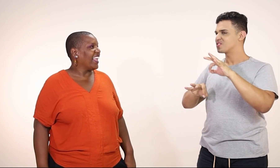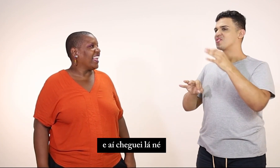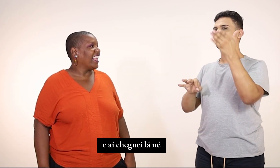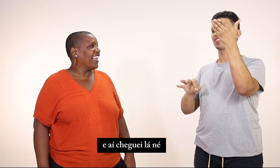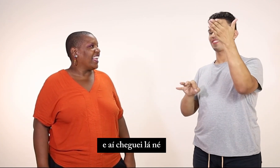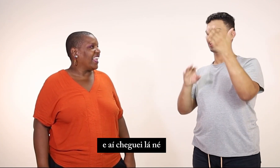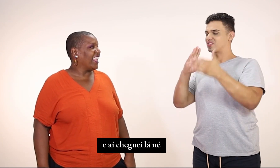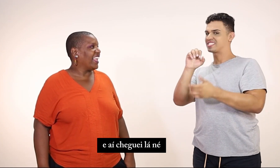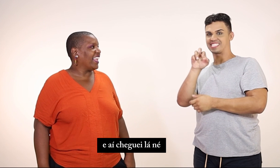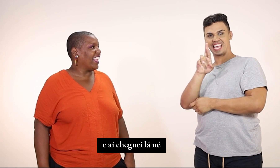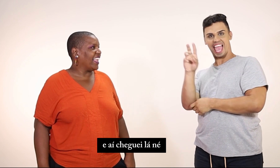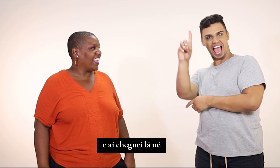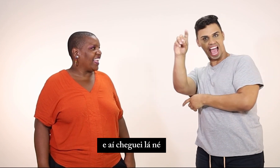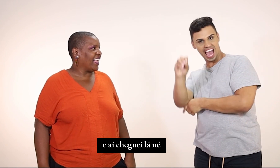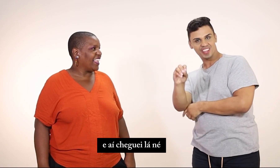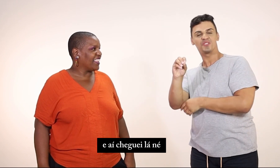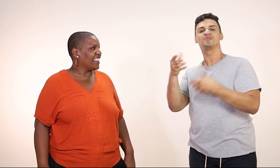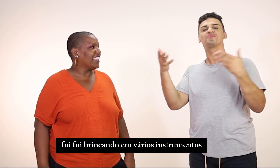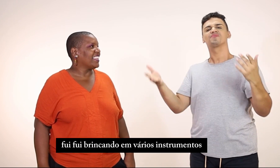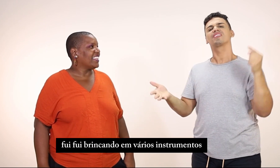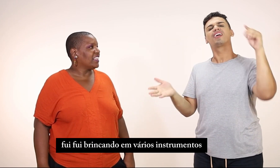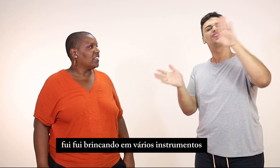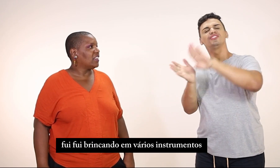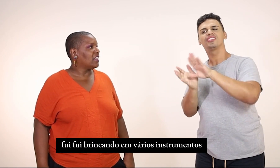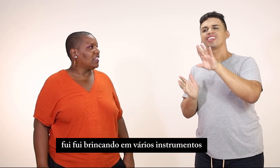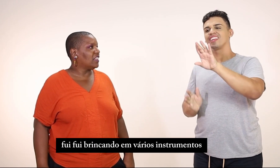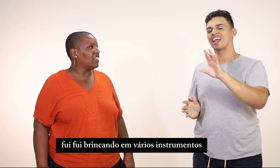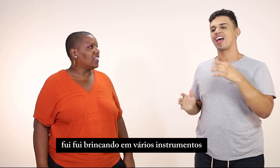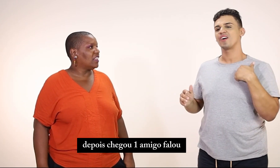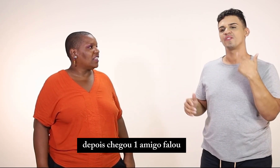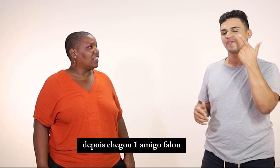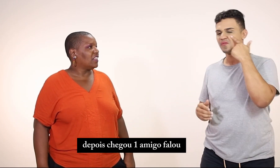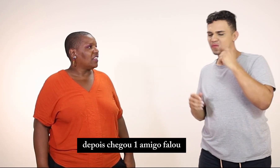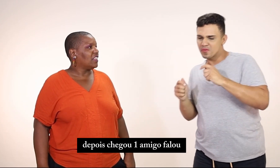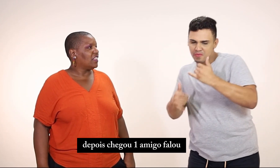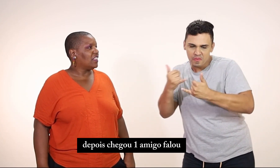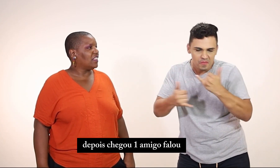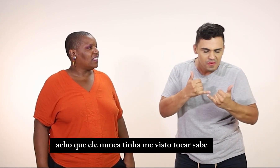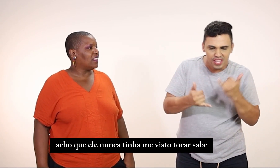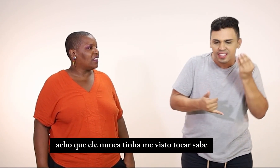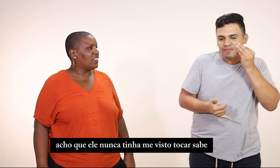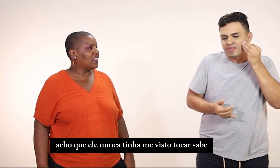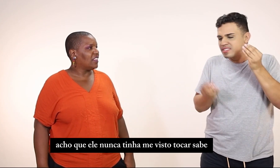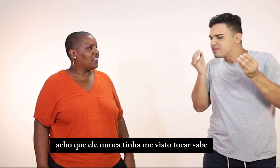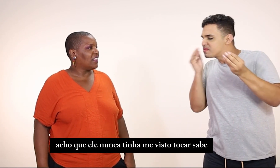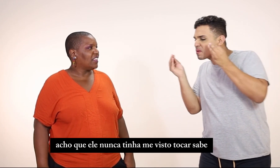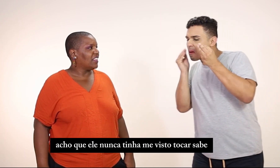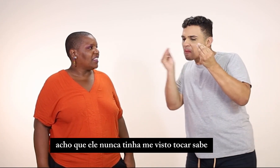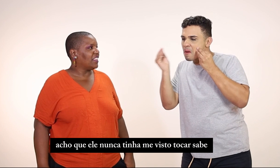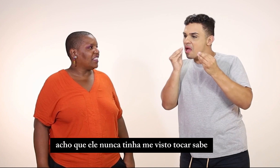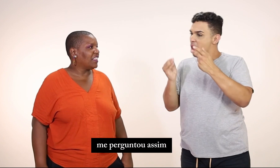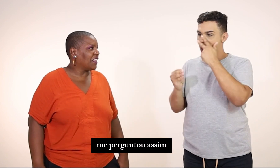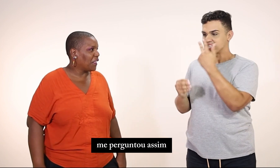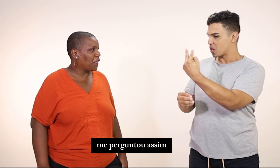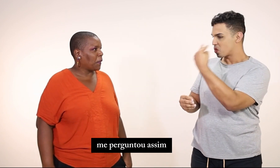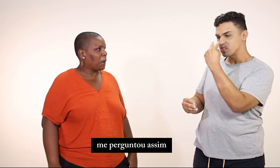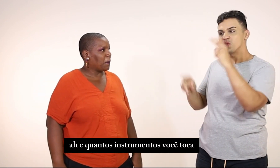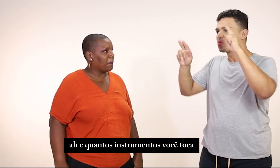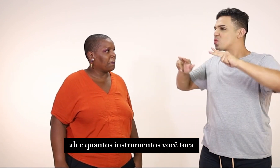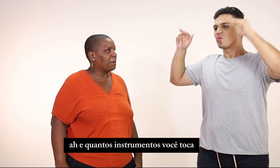E aí cheguei lá, né? Fui brincando em vários instrumentos. Depois chegou um amigo e falou, acho que ele nunca tinha me visto tocar, sabe? E me perguntou assim, e